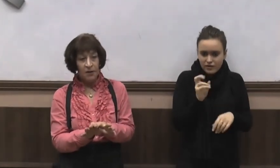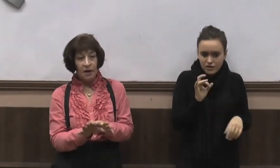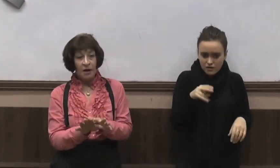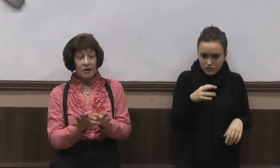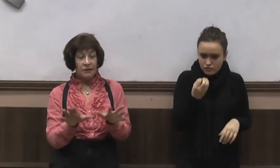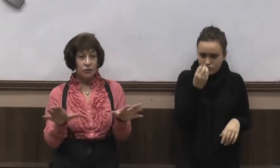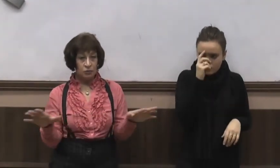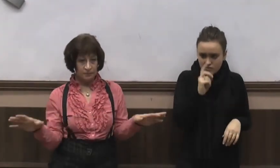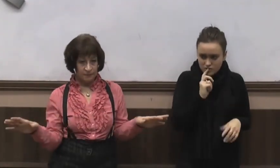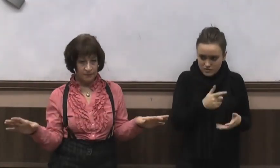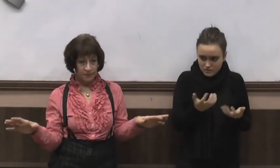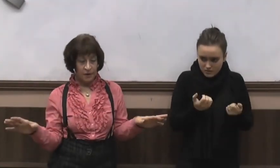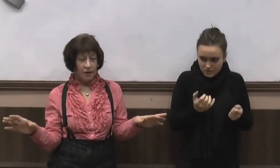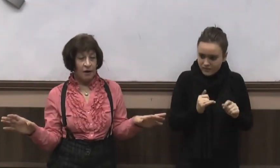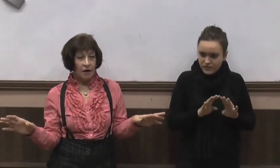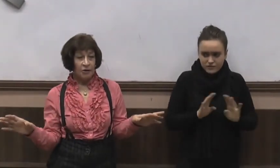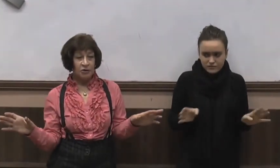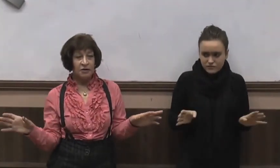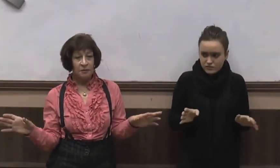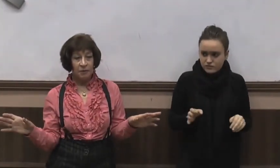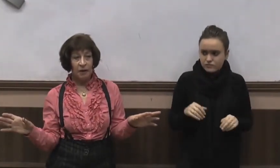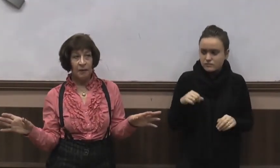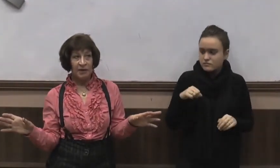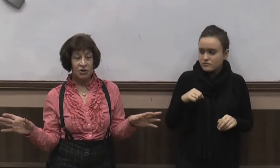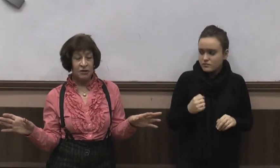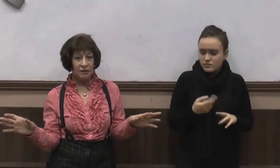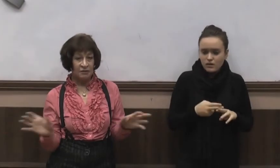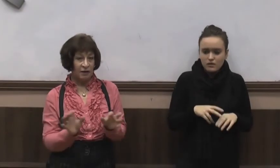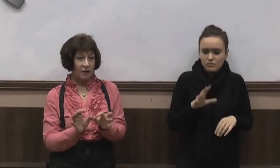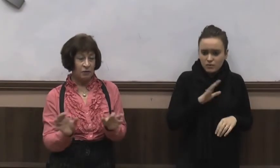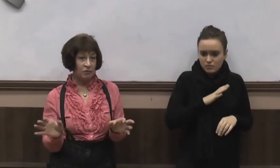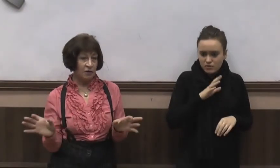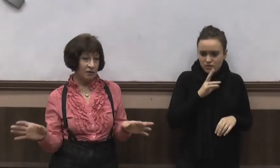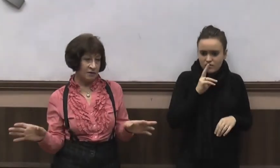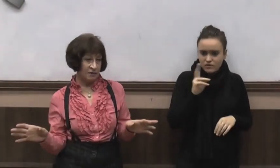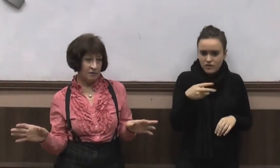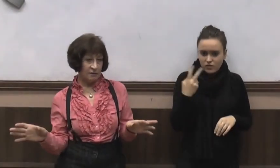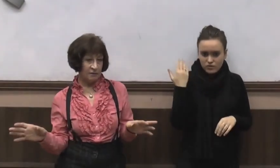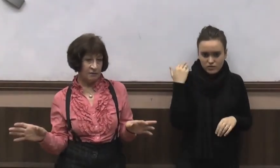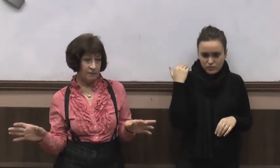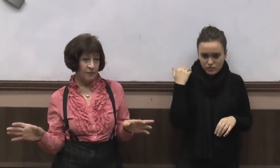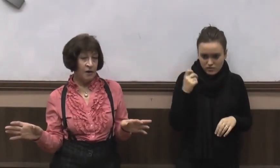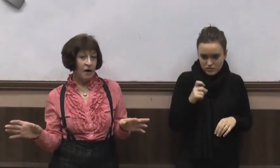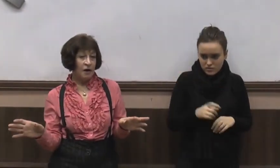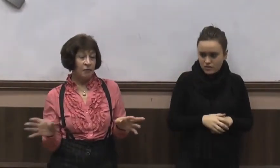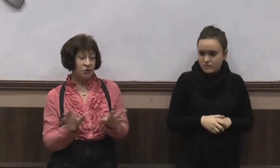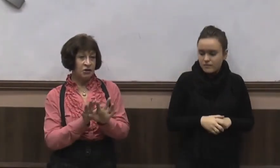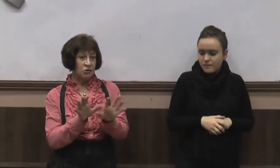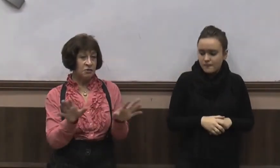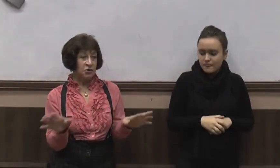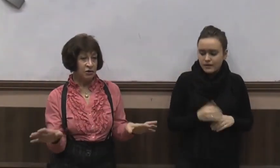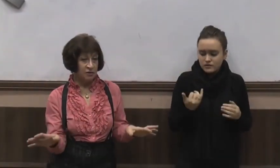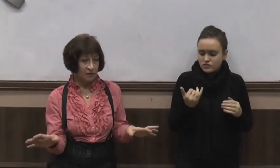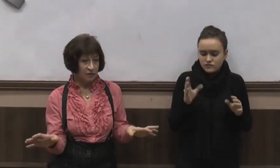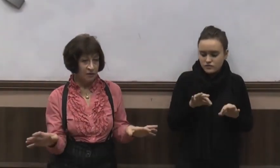попил. И все. Друзья, это было почти 2 года назад. Вот сейчас